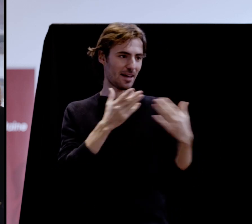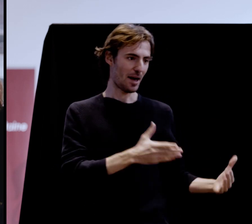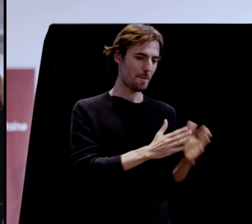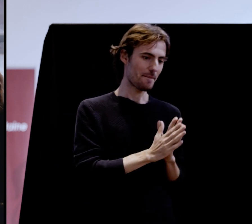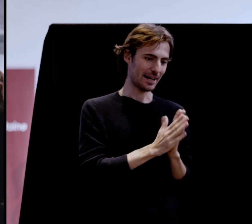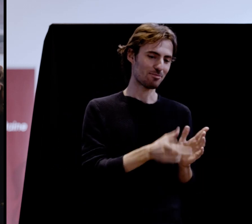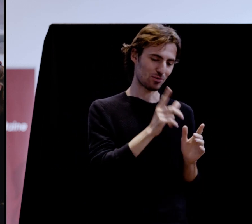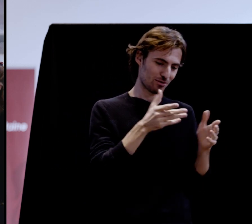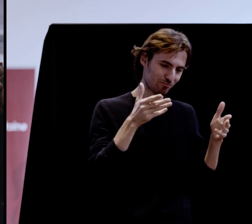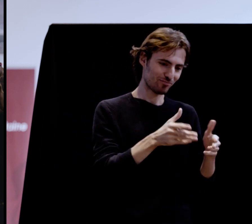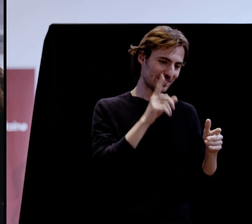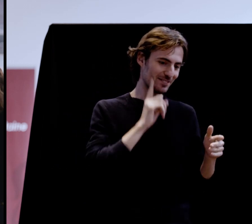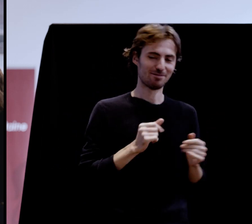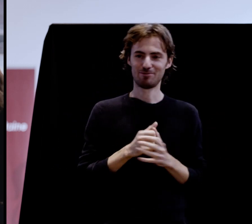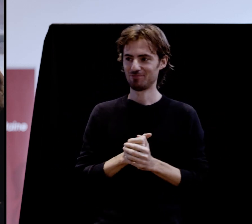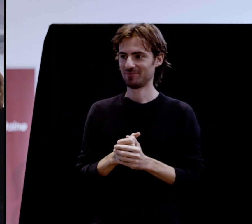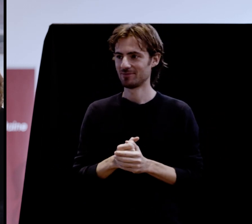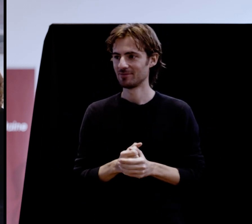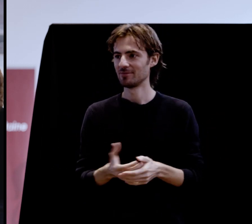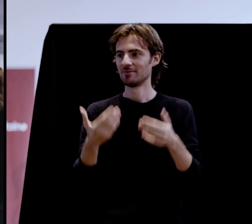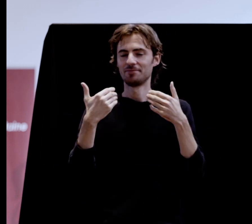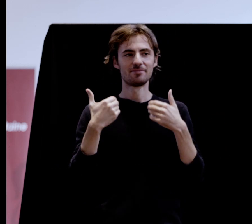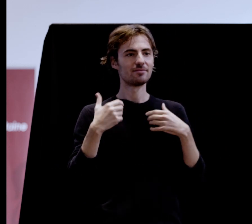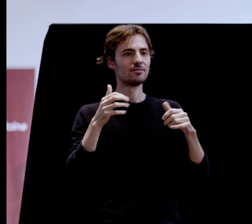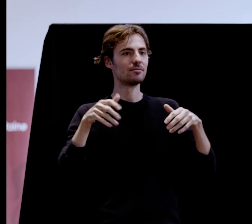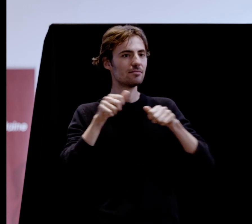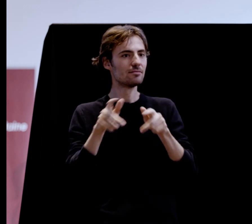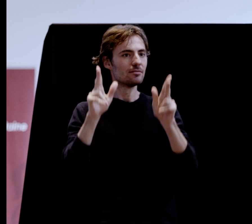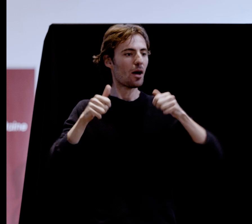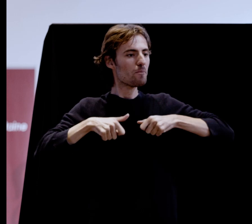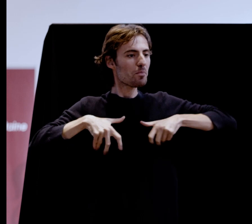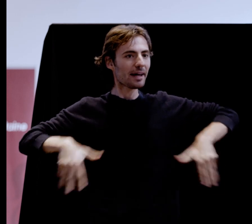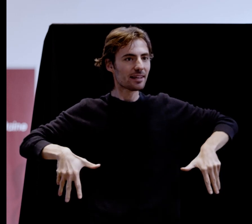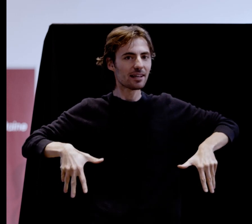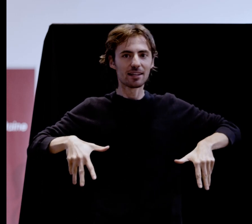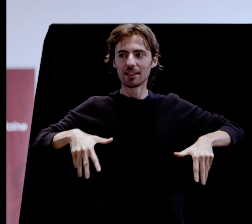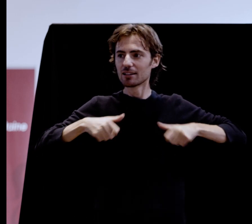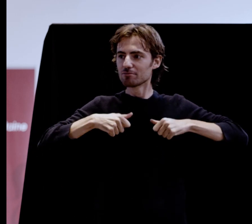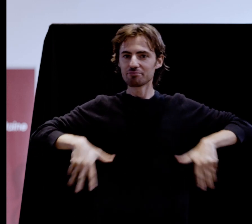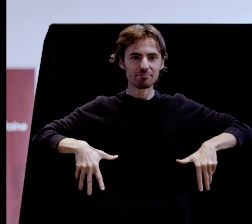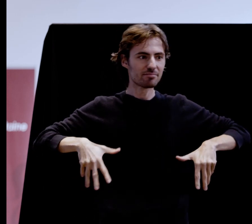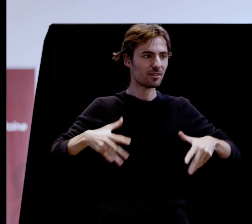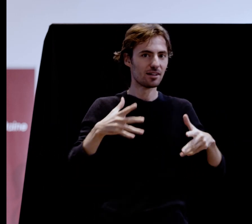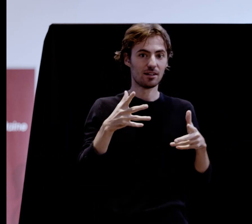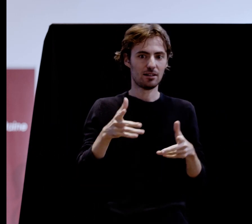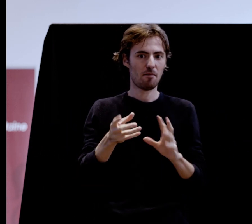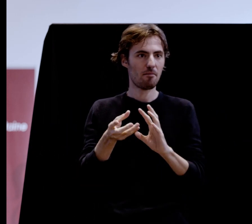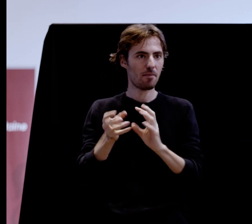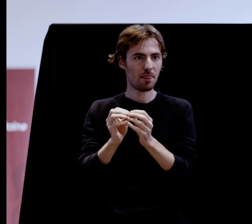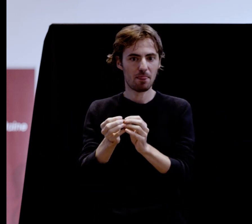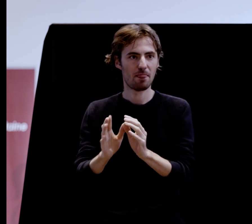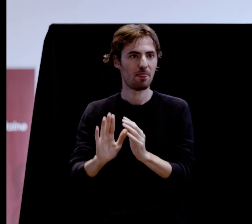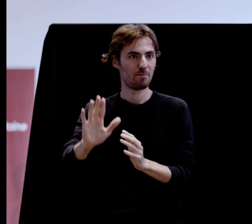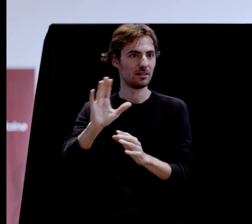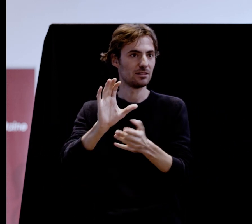gynécologue, plutôt des filles. Alors, la puberté, les anomalies de la puberté sont fréquents dans le syndrome